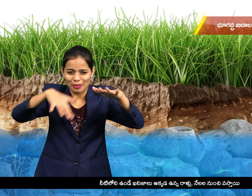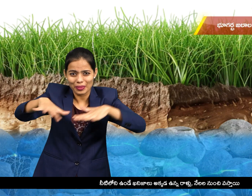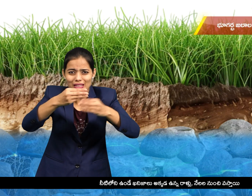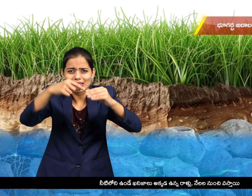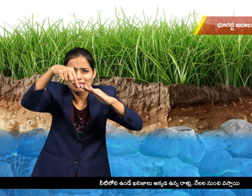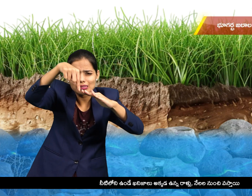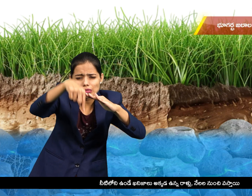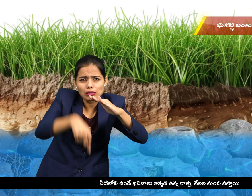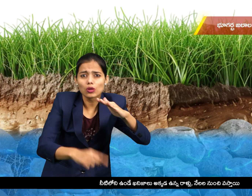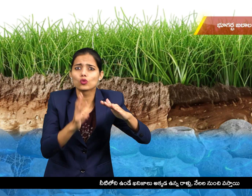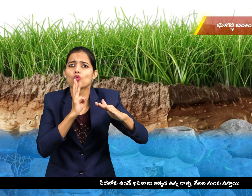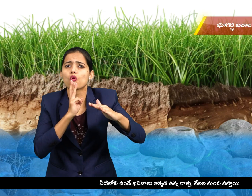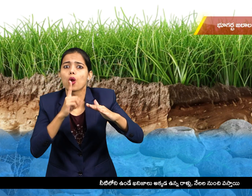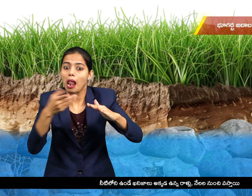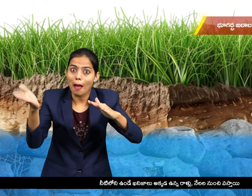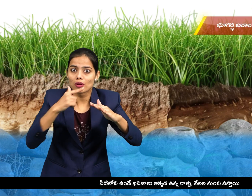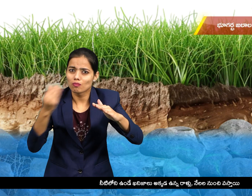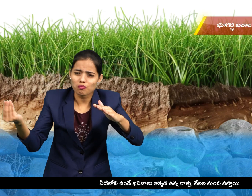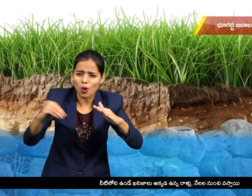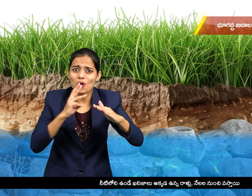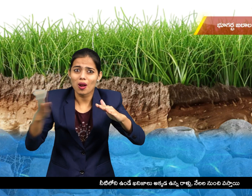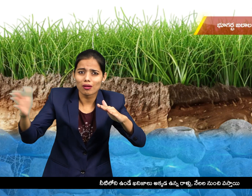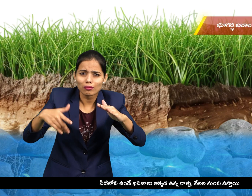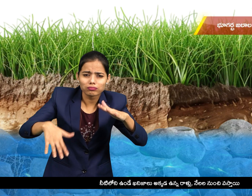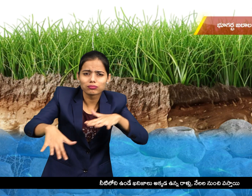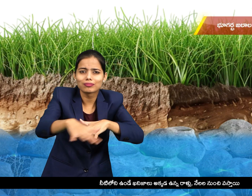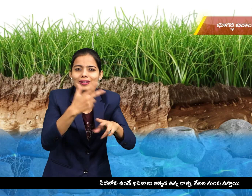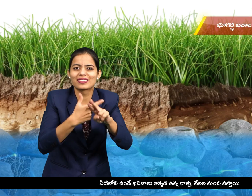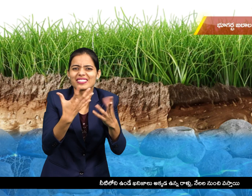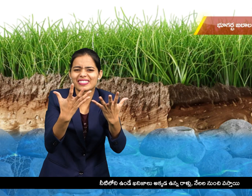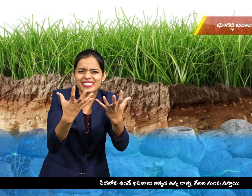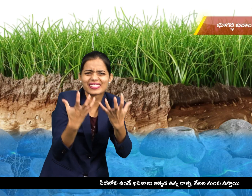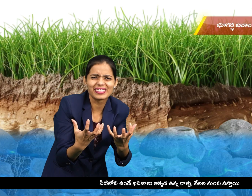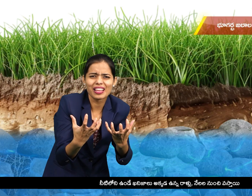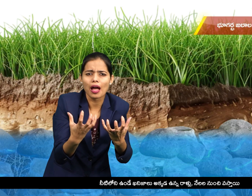నీటిలో ఉండే ఖనిజాలు అక్కడ ఉన్న రాళ్ళు, నేలల నుంచి వస్తాయి.